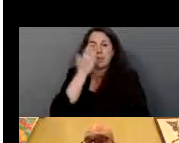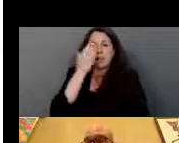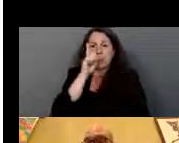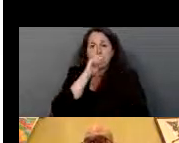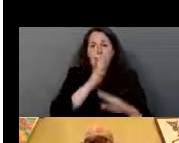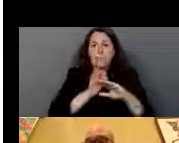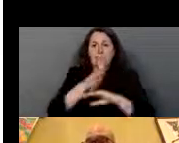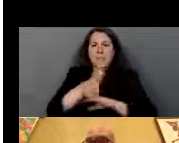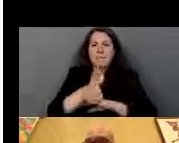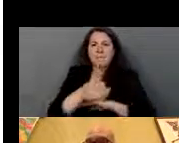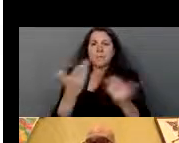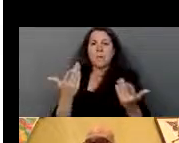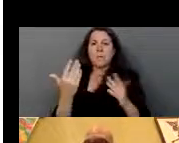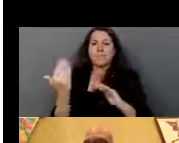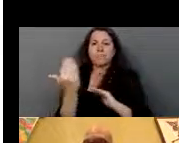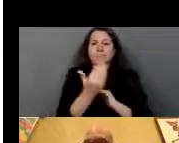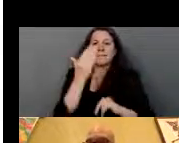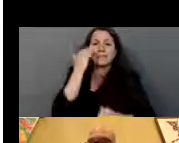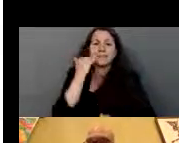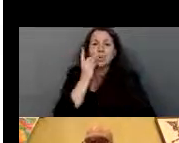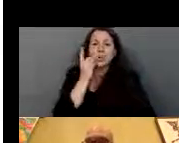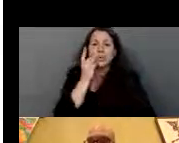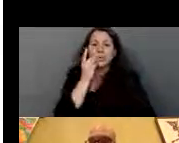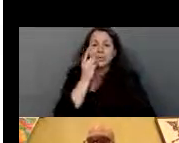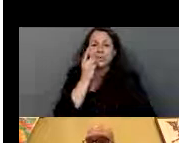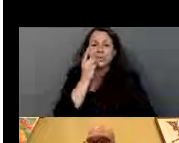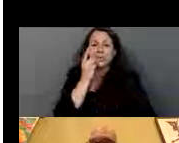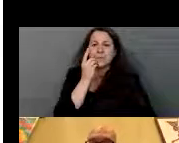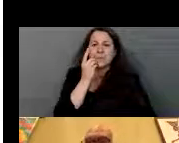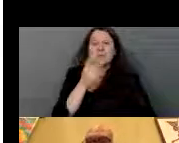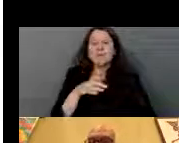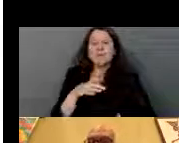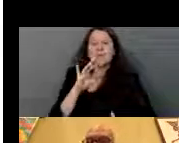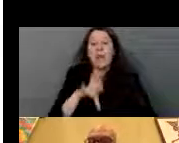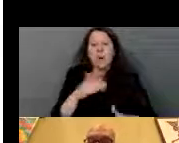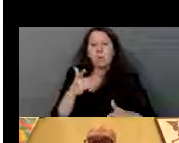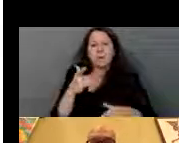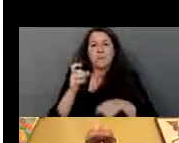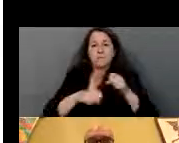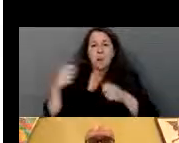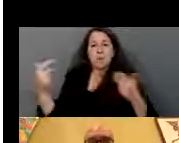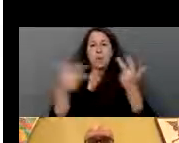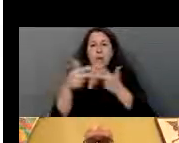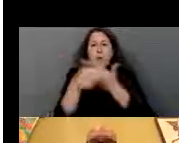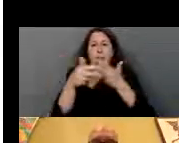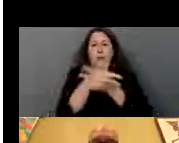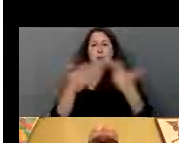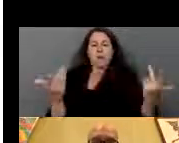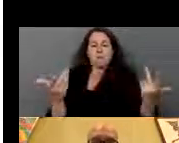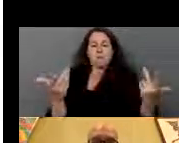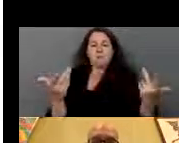fait, la rue Saint-Denis parce que, finalement, ce réseau-là est supposé être fonctionnel en tout temps ou presque tout temps. Donc, encore une fois, il y a juste ce